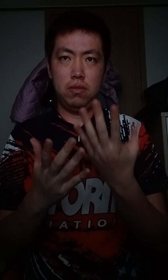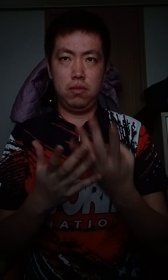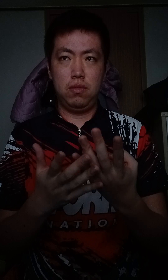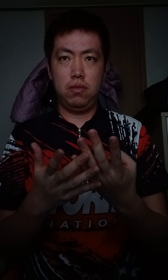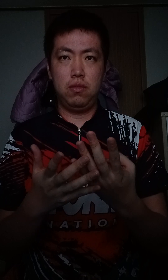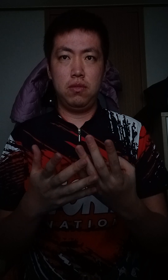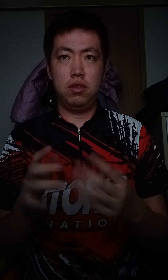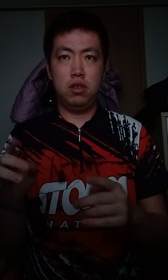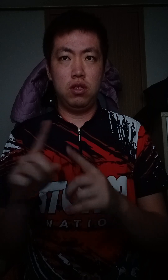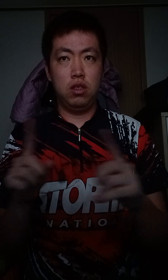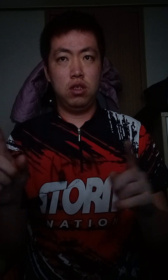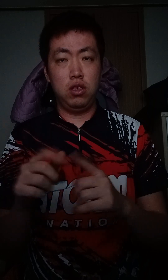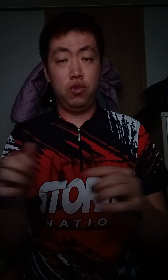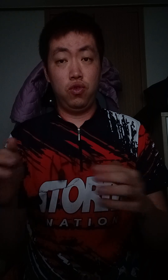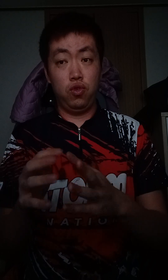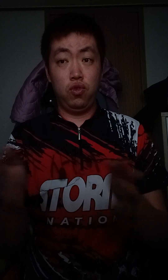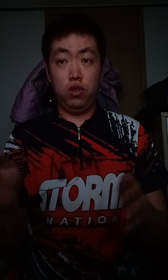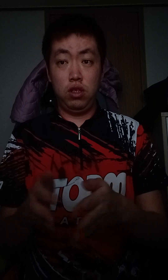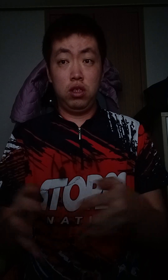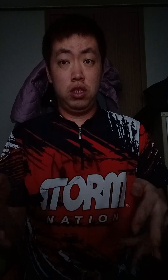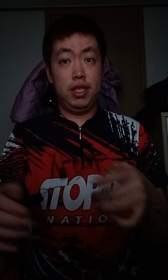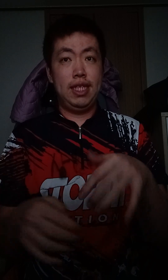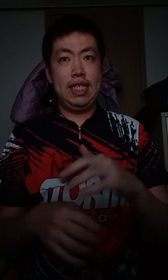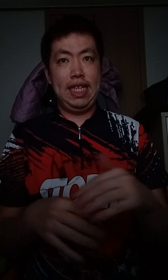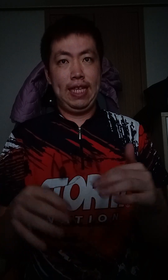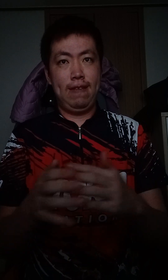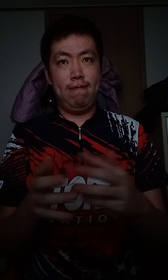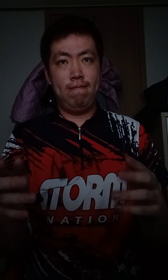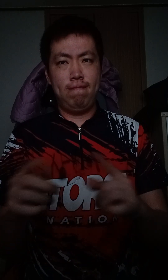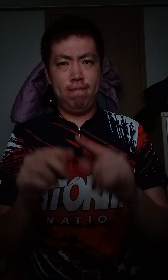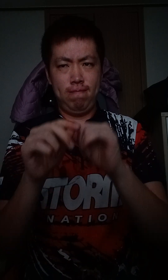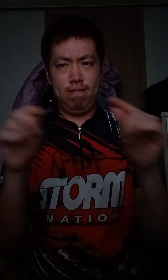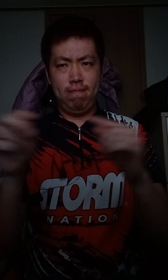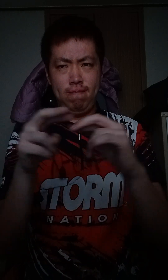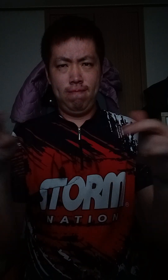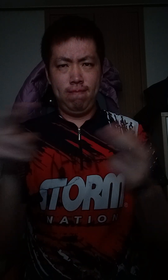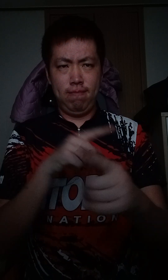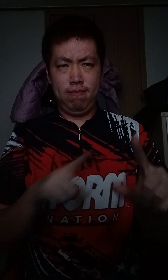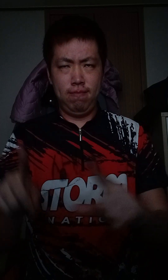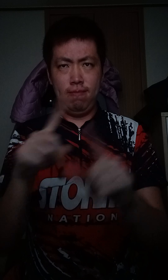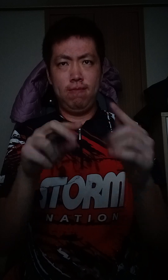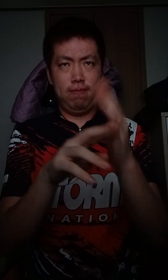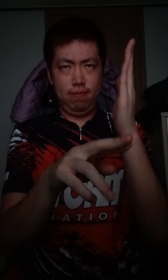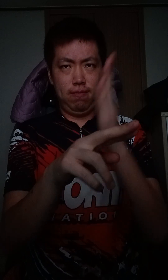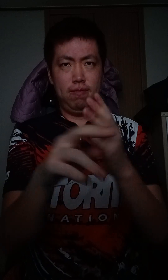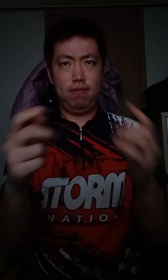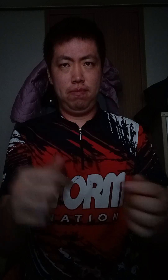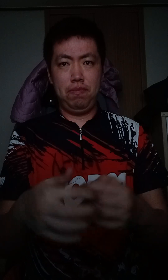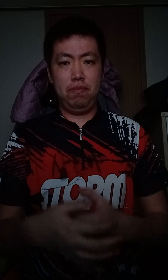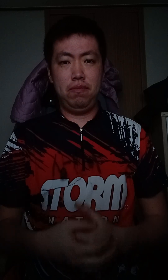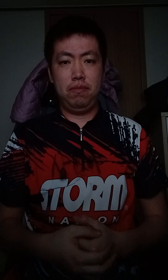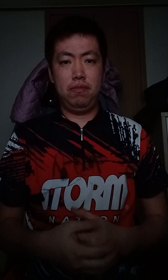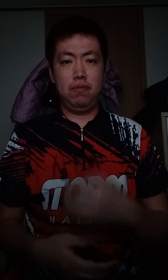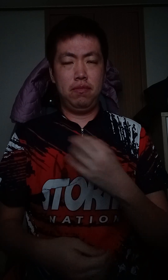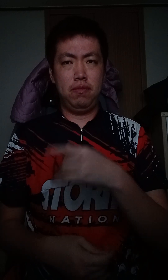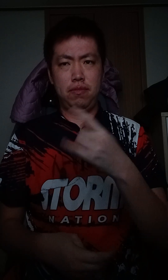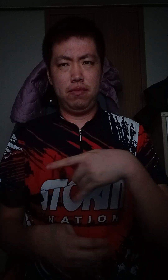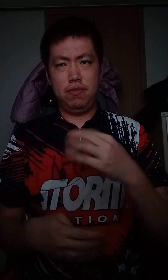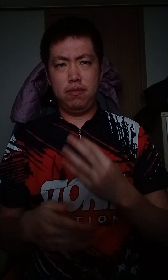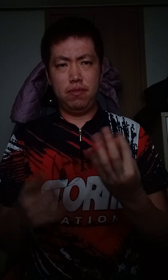40분쯤 노원역에서 창동역으로 향하던 열차에 전기 공급 문제가 생기면서 일어났는데요. 공사 측은